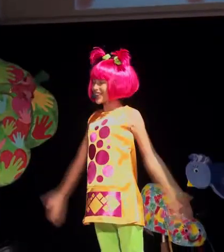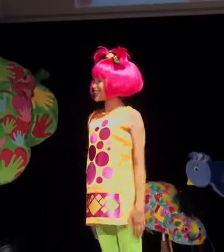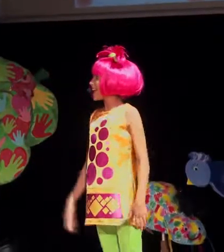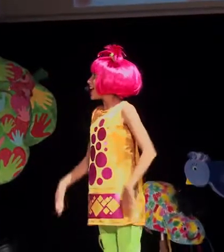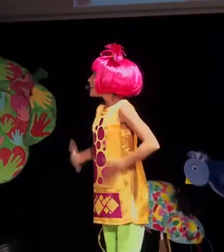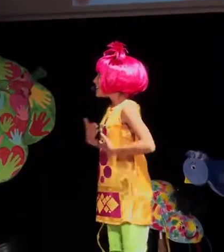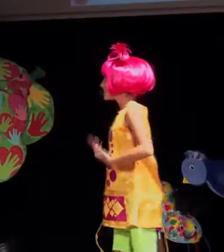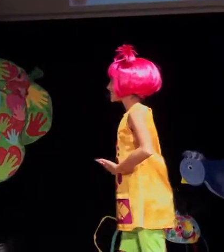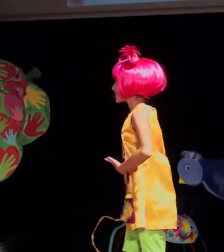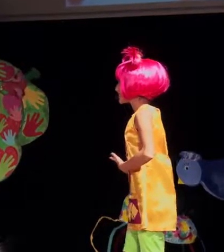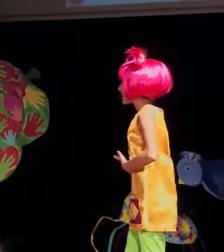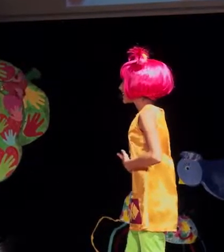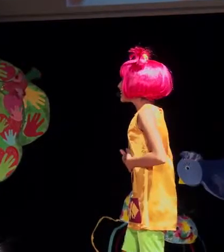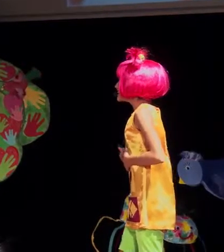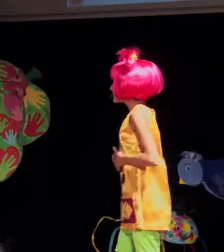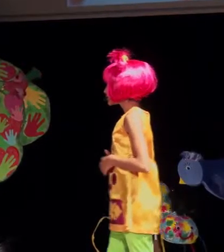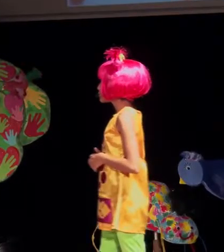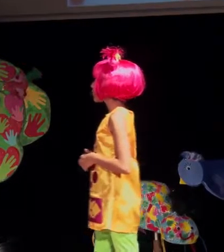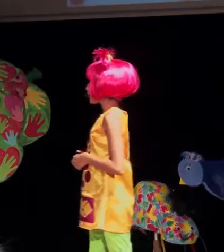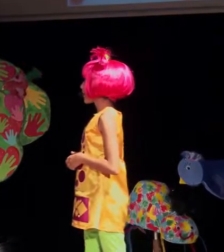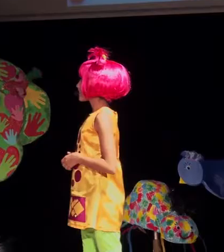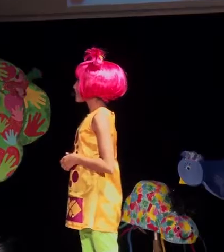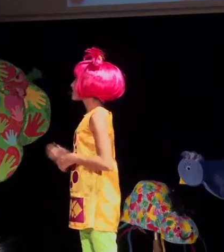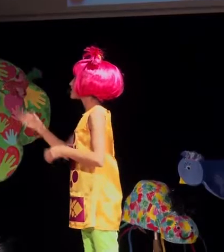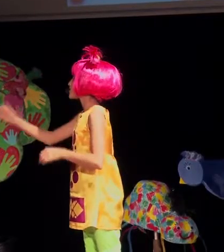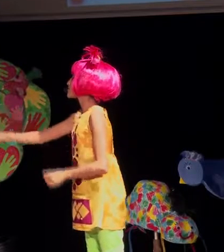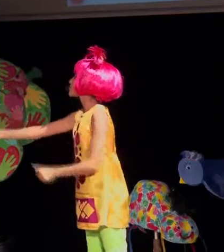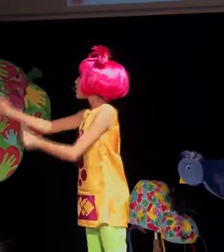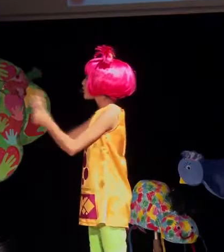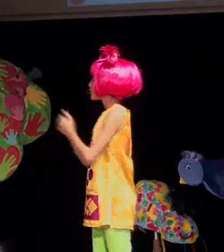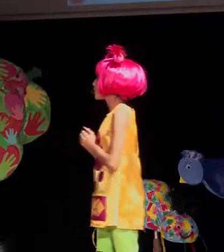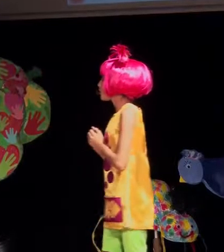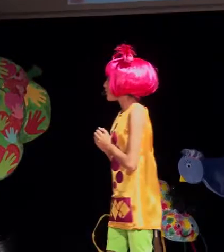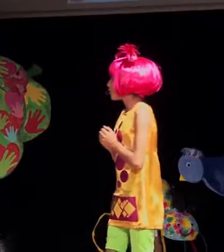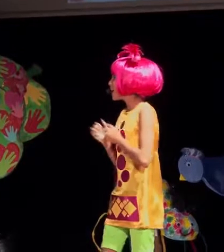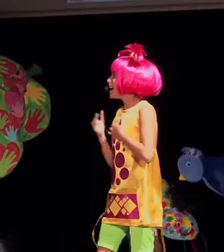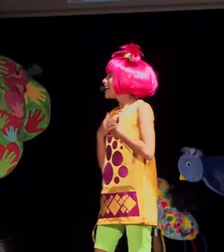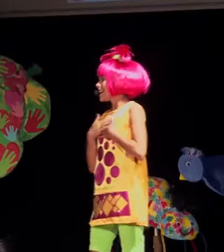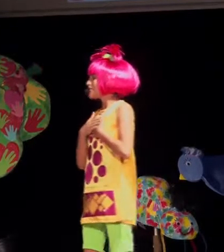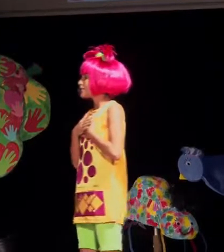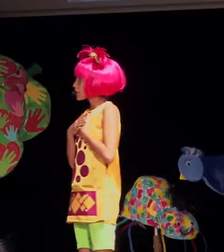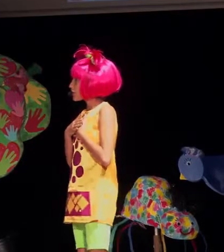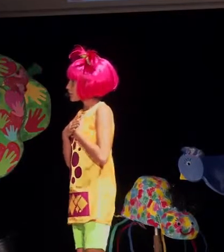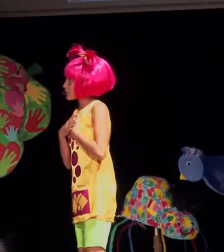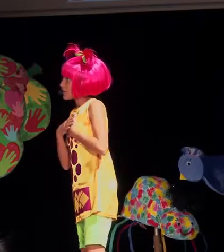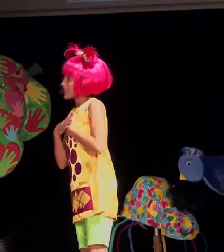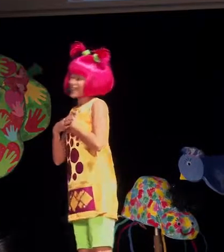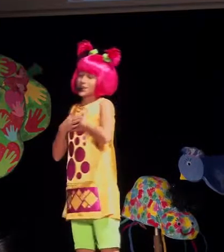importe. L'essentiel, c'est de pouvoir partager des choses ensemble. La différence, c'est